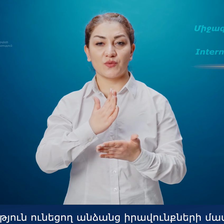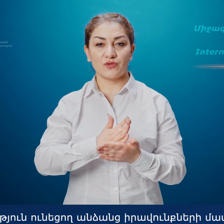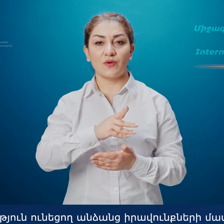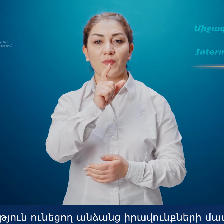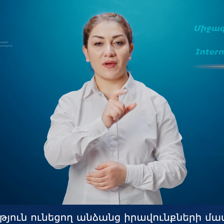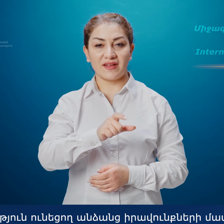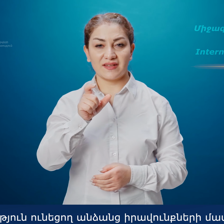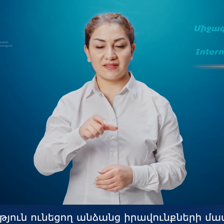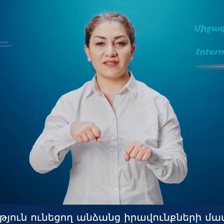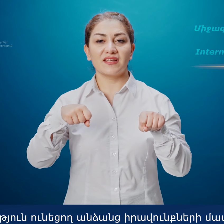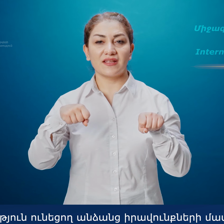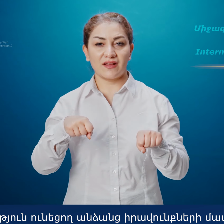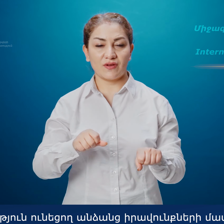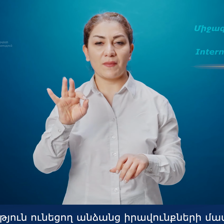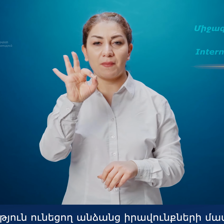Հաշմանդամություն ունեցող անձանց իրավունքների մասին կոնվենցիա։